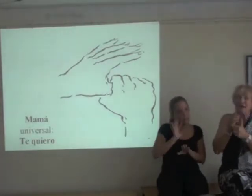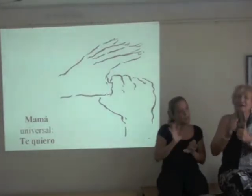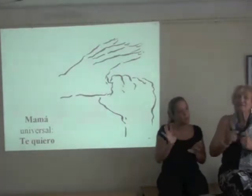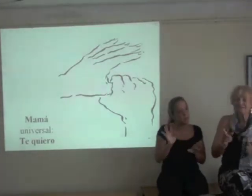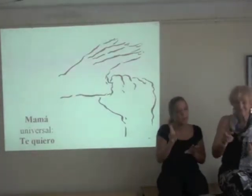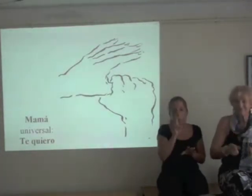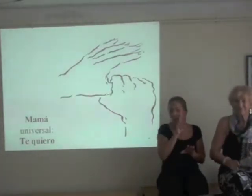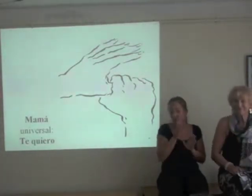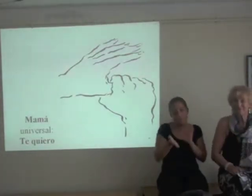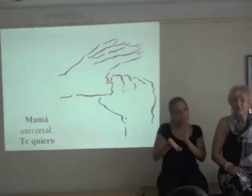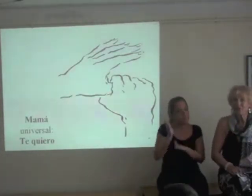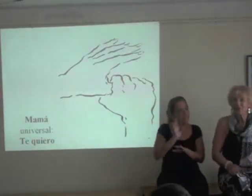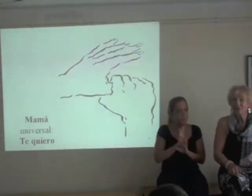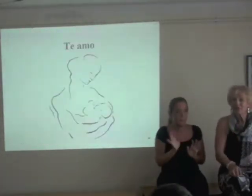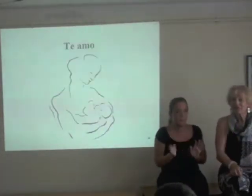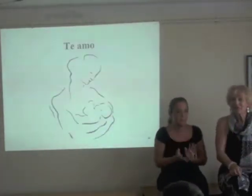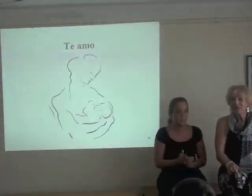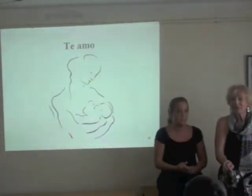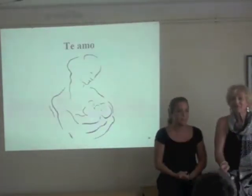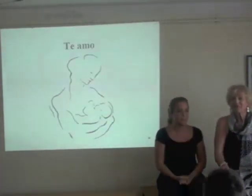Y se va.